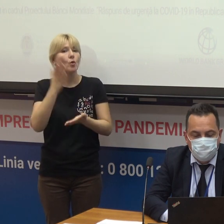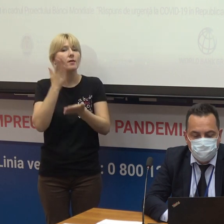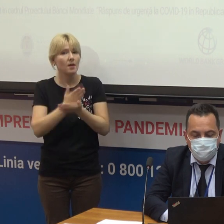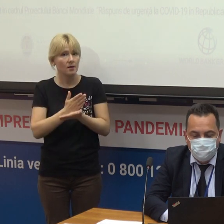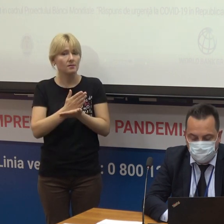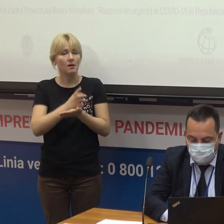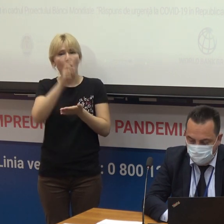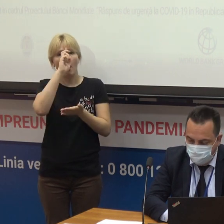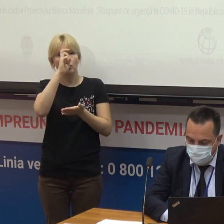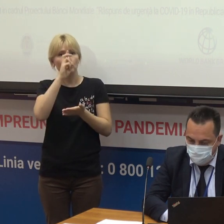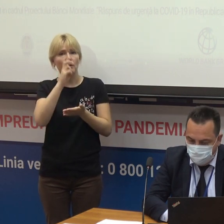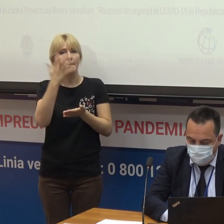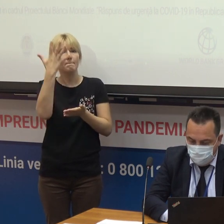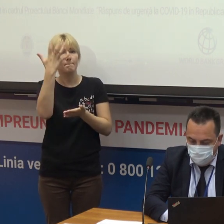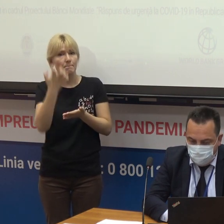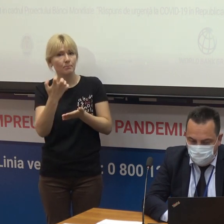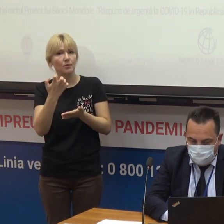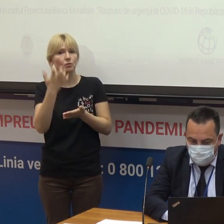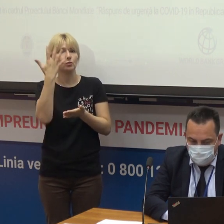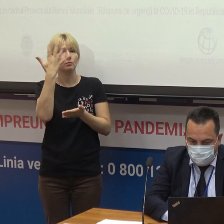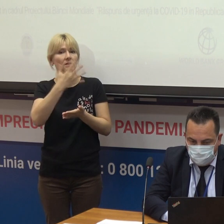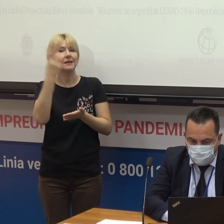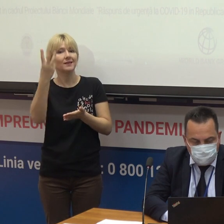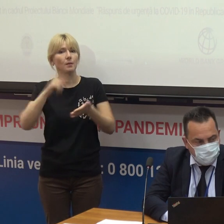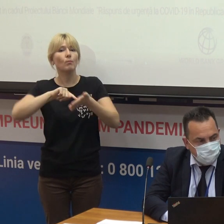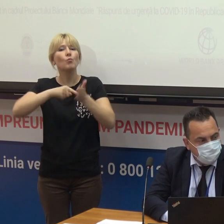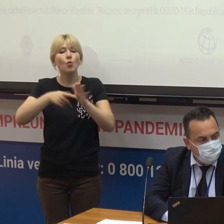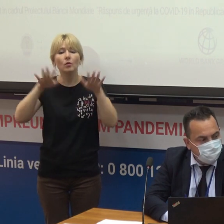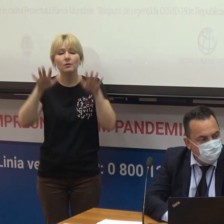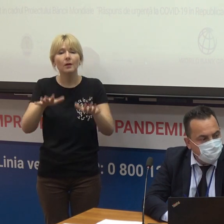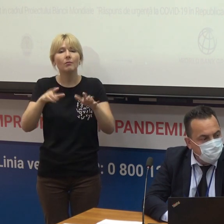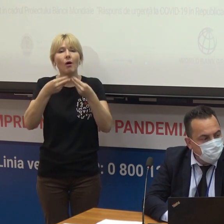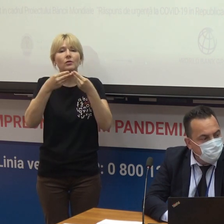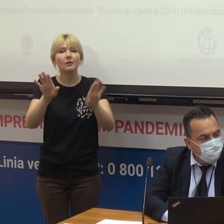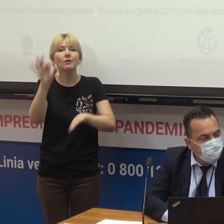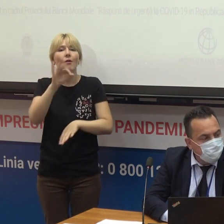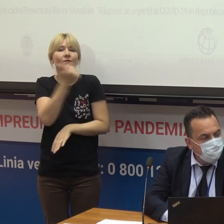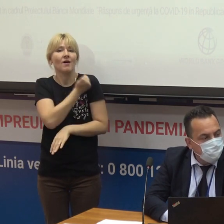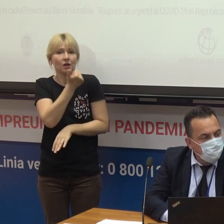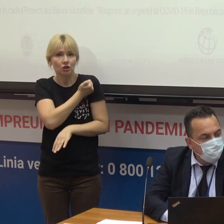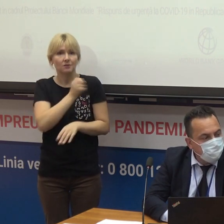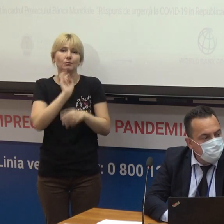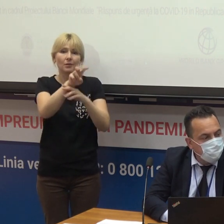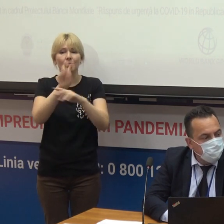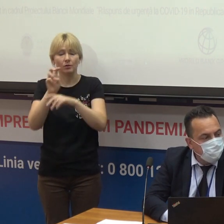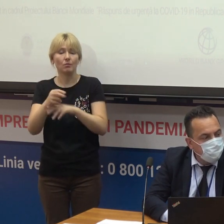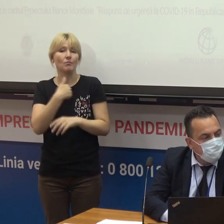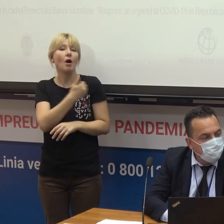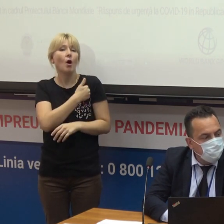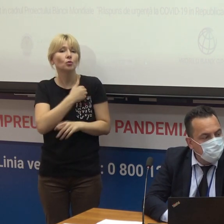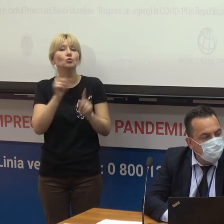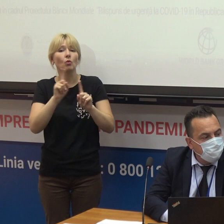amplasate 535 de puncte de vaccinare. În continuare îndemnăm, în cazul, dacă sunt